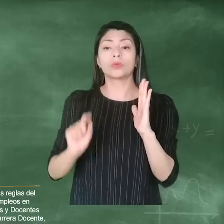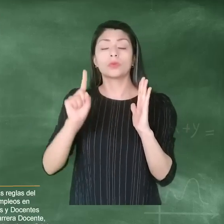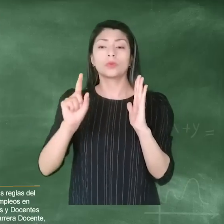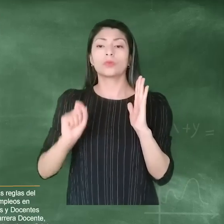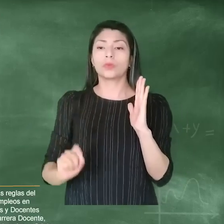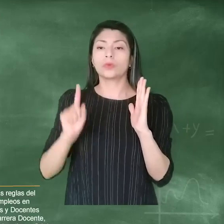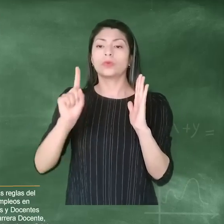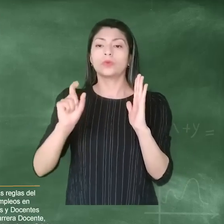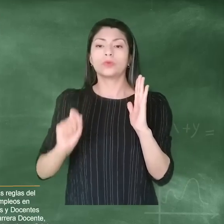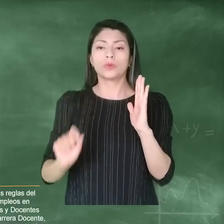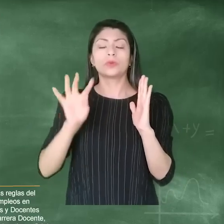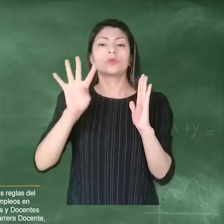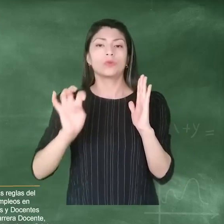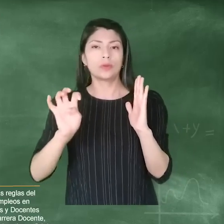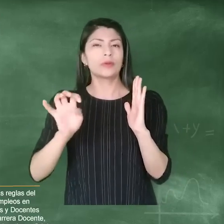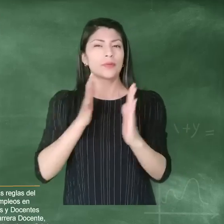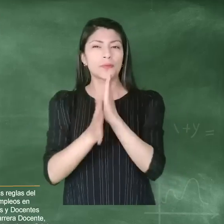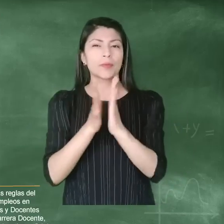artículo